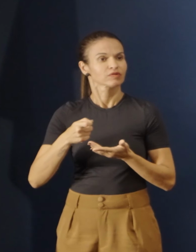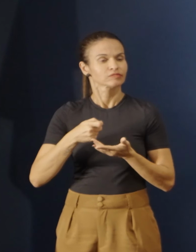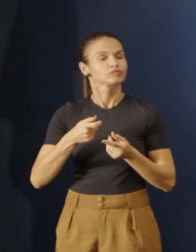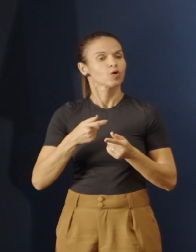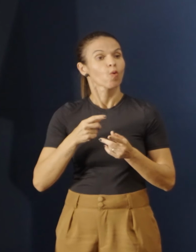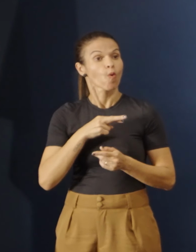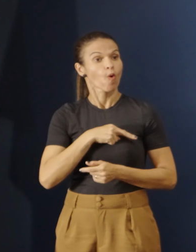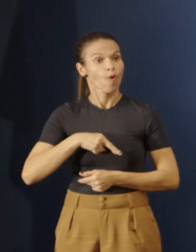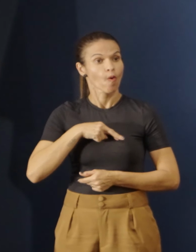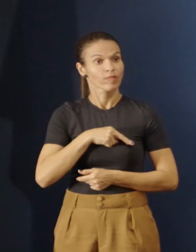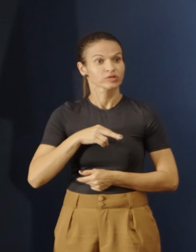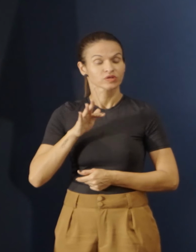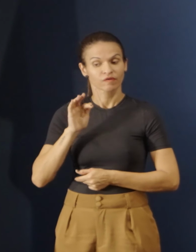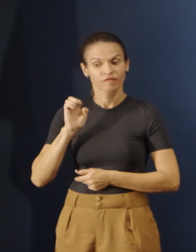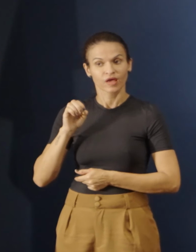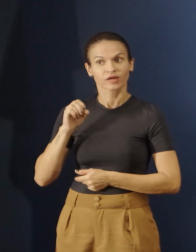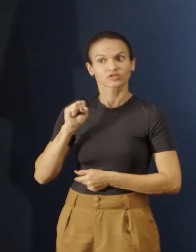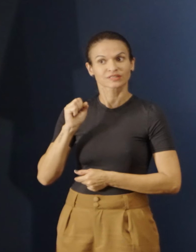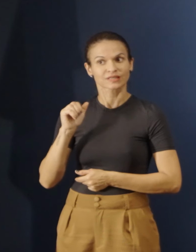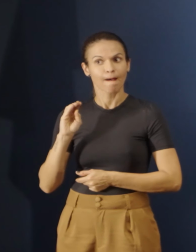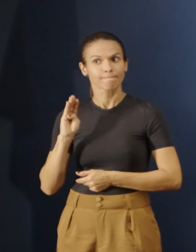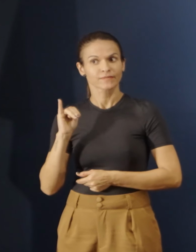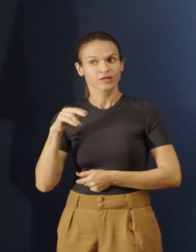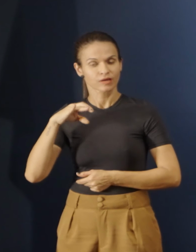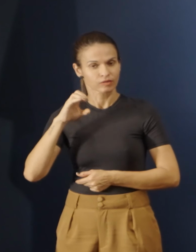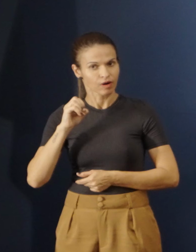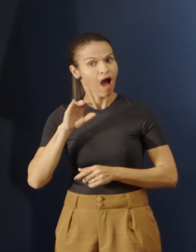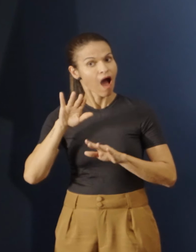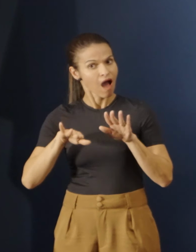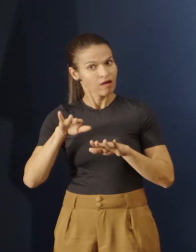o romance do Fernando Sabino. E às vezes elogia também.